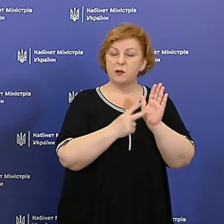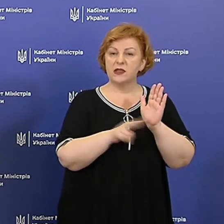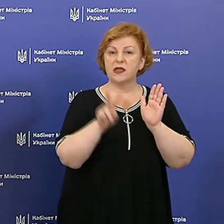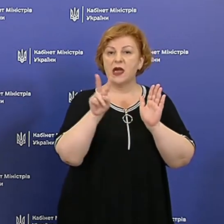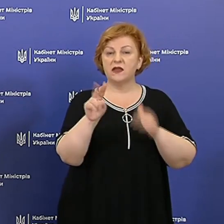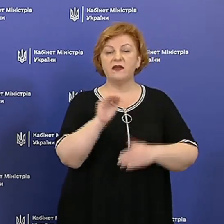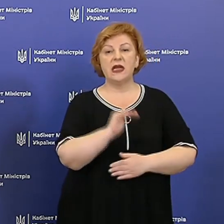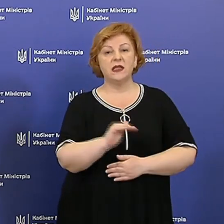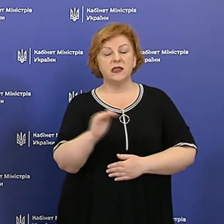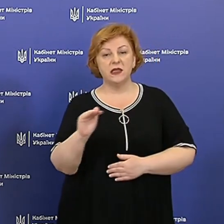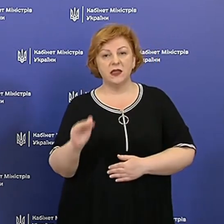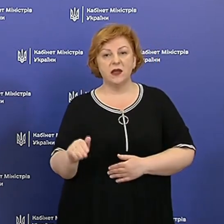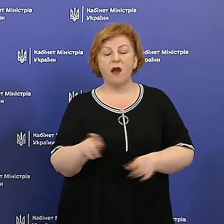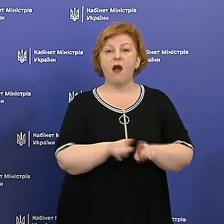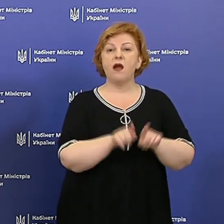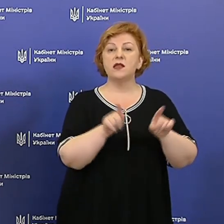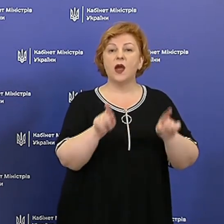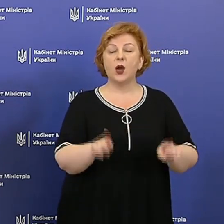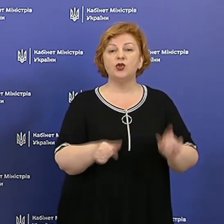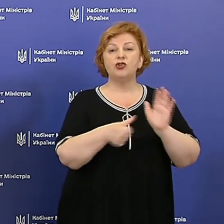2872 дитини, а також